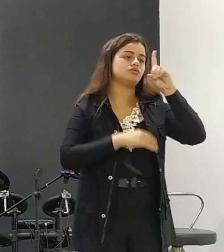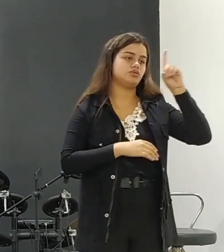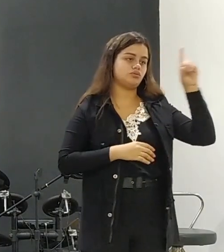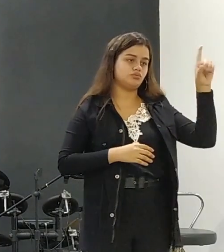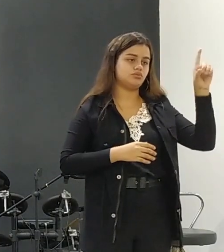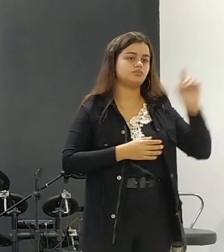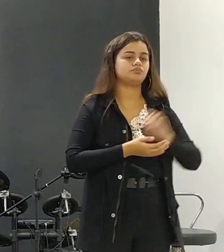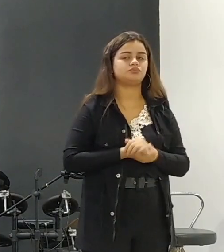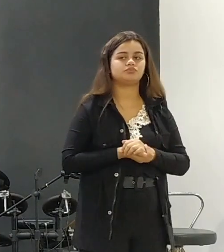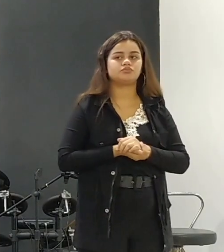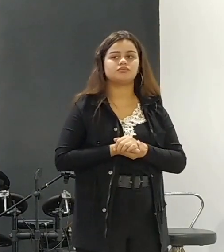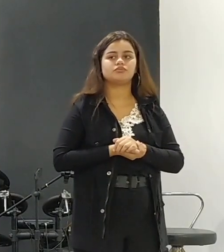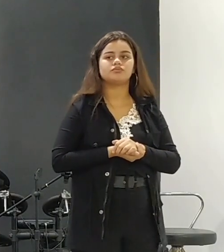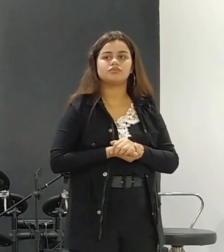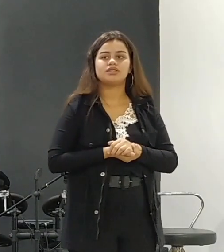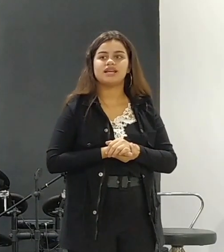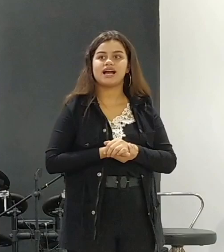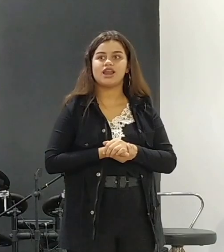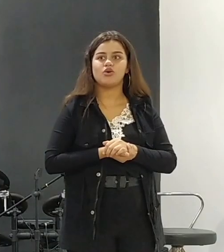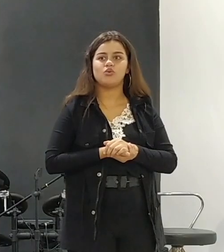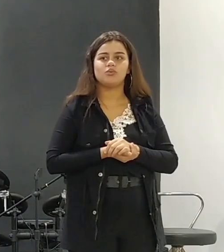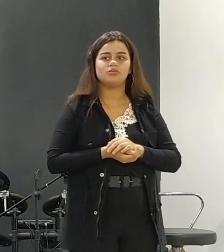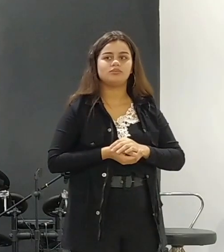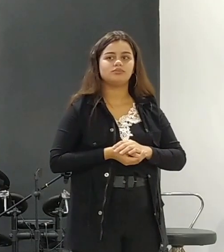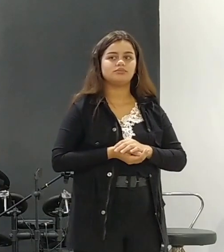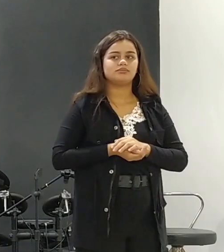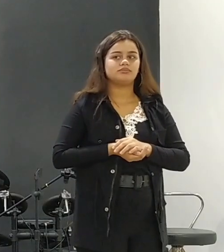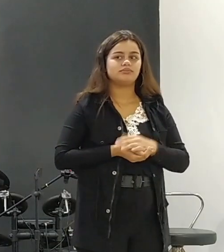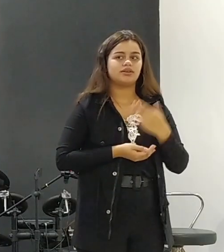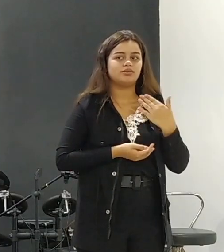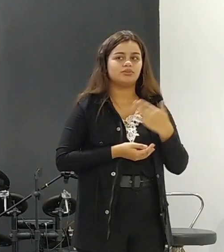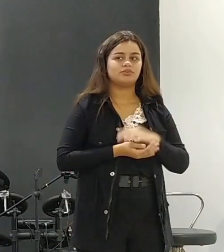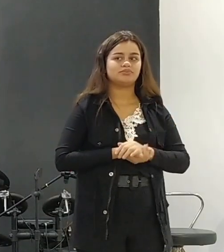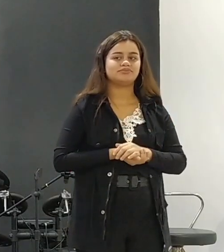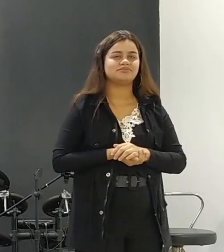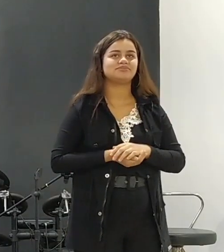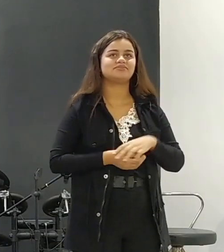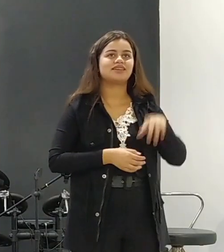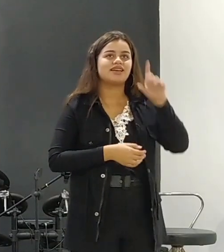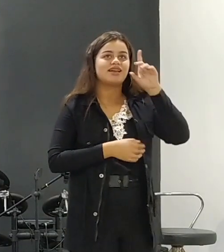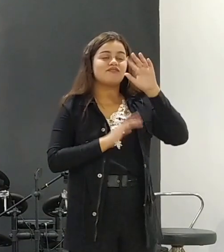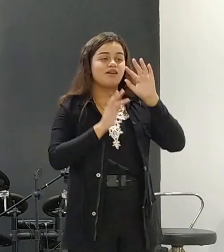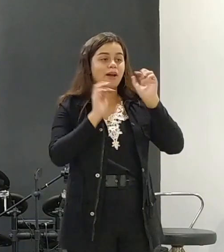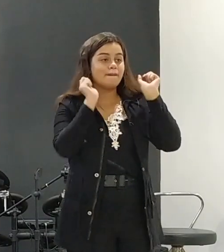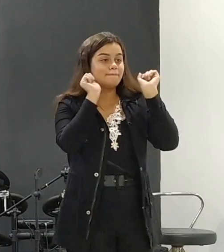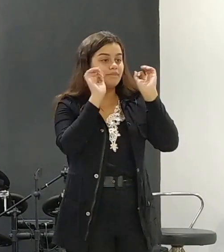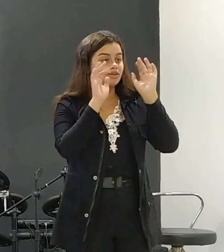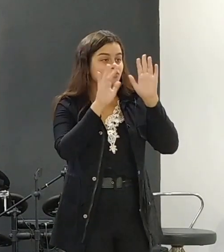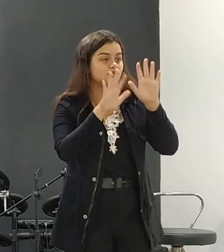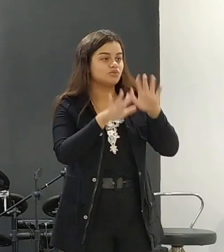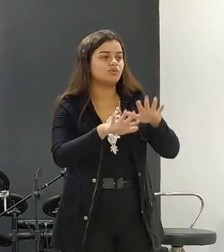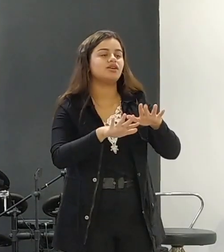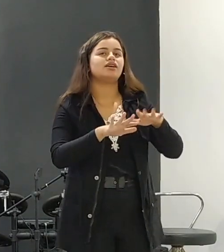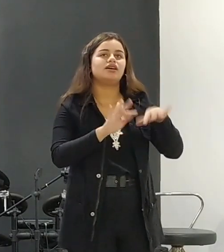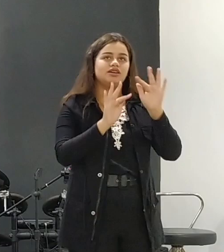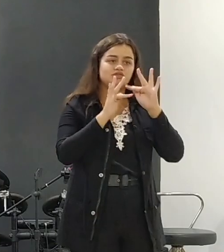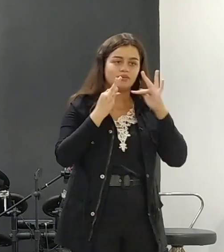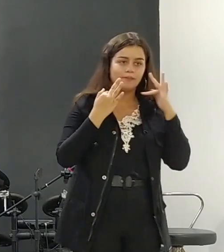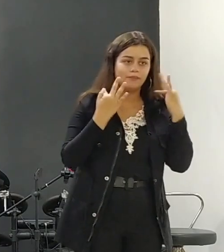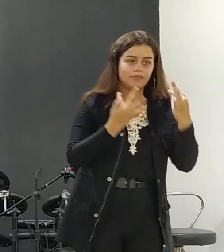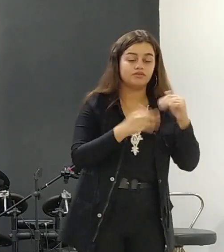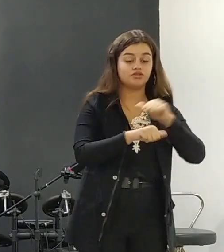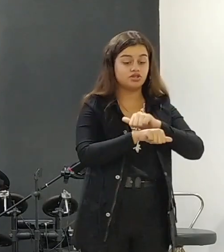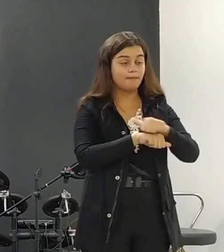né? Deus, ele tem algo com as famílias. Então, ele vai abençoar as famílias através